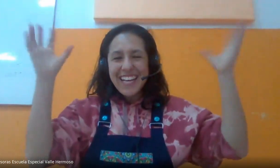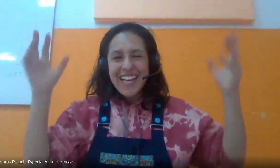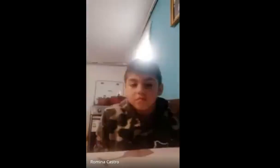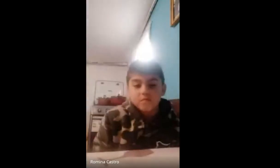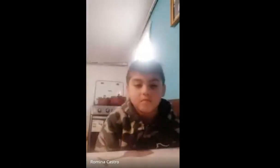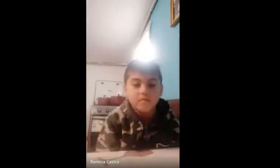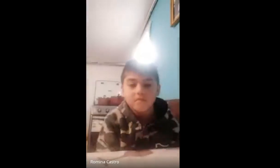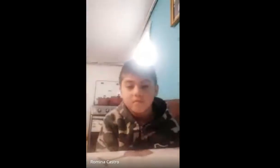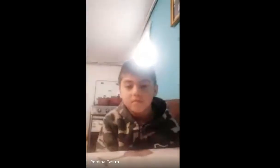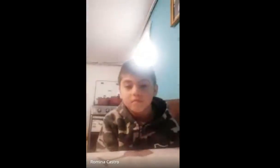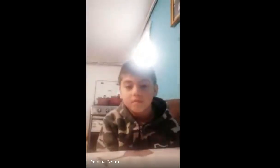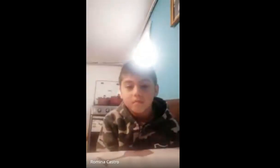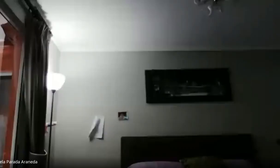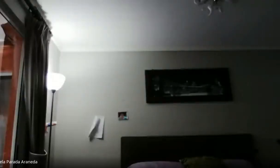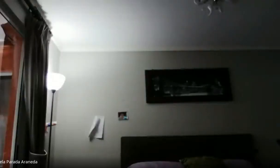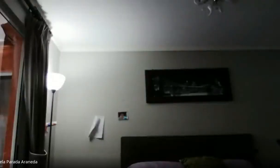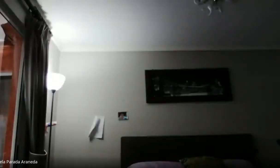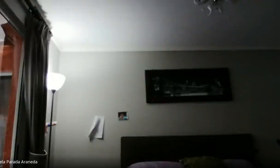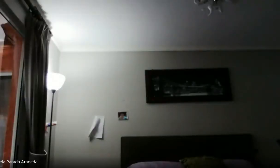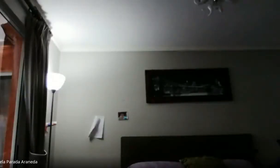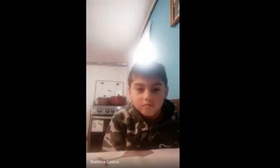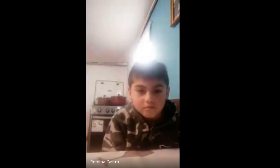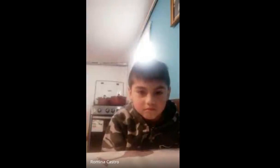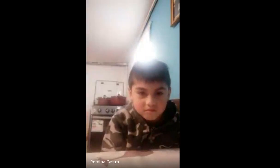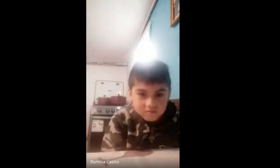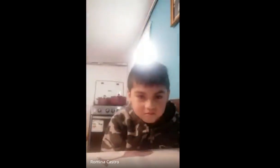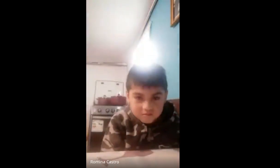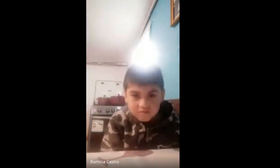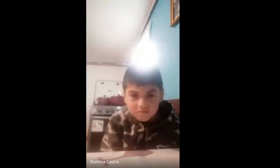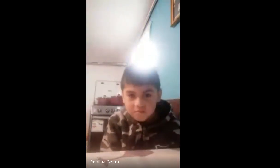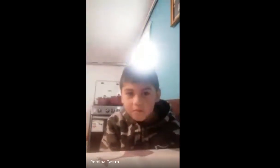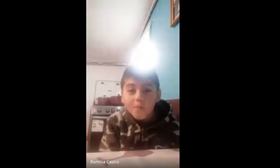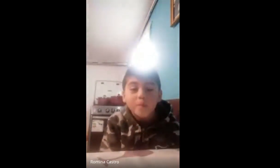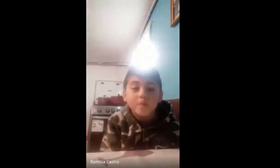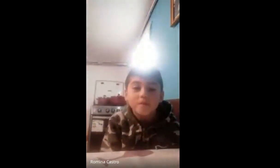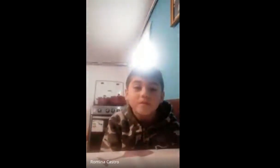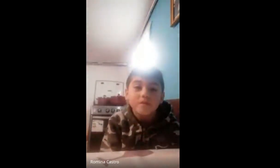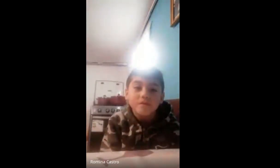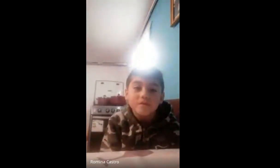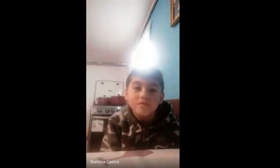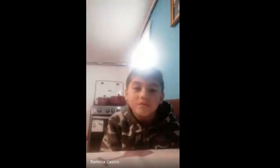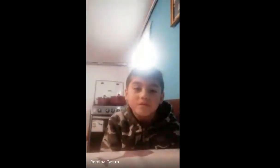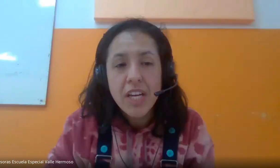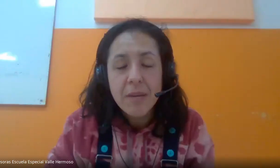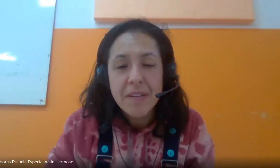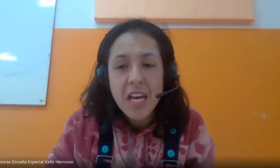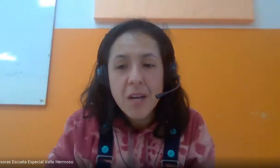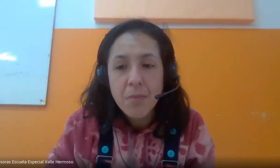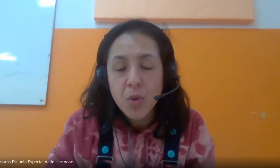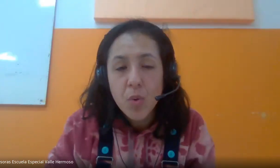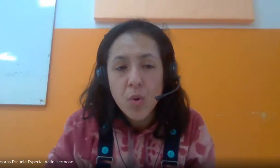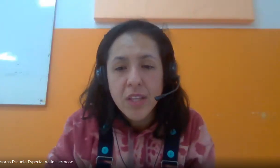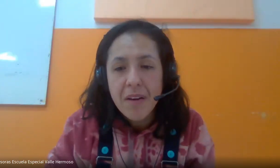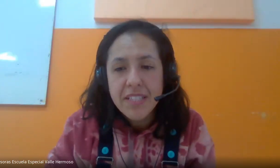Entonces, niños, Vamos a repasar por última vez